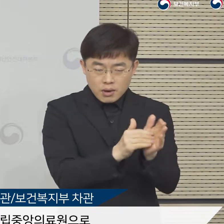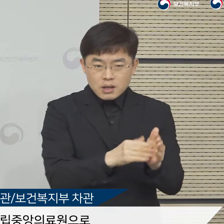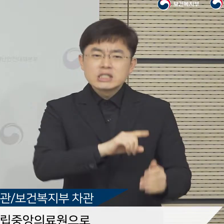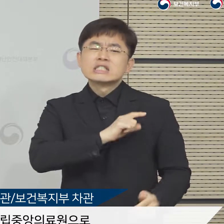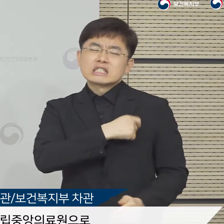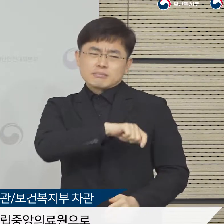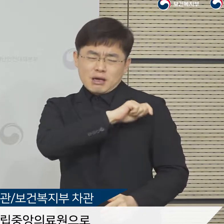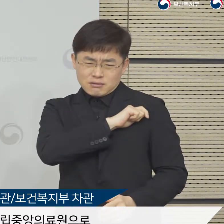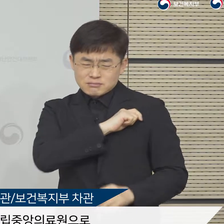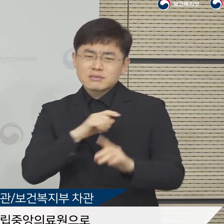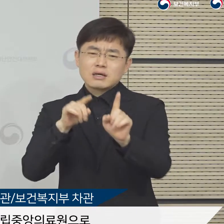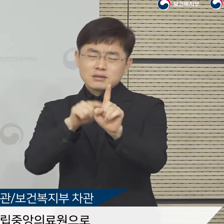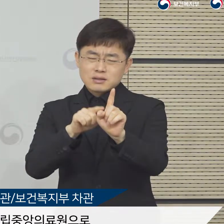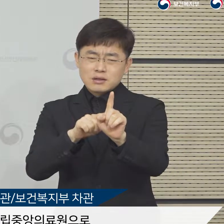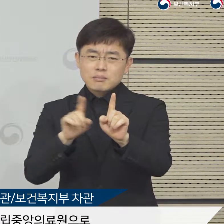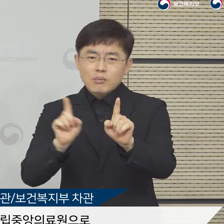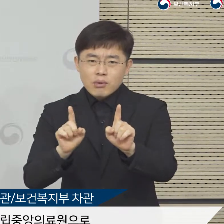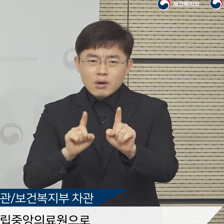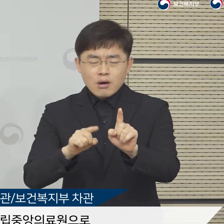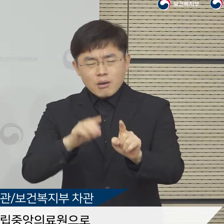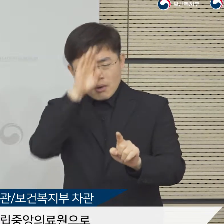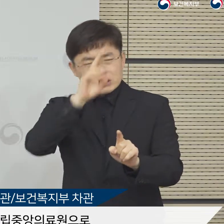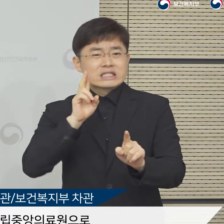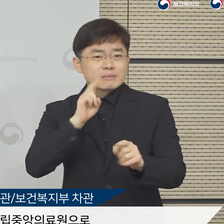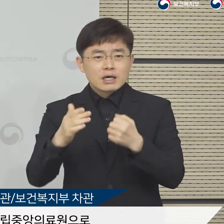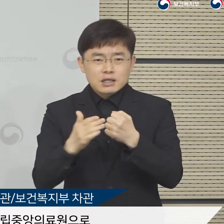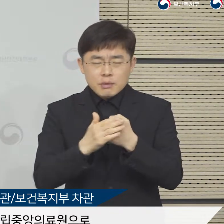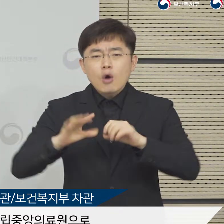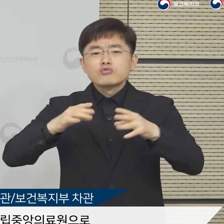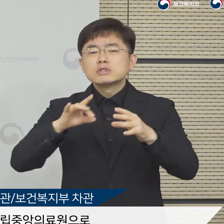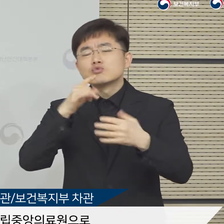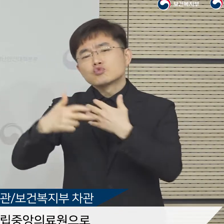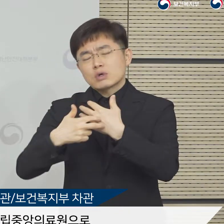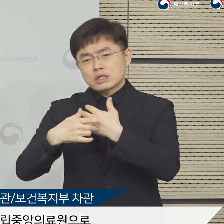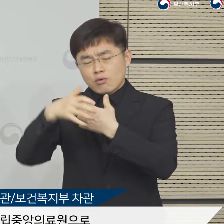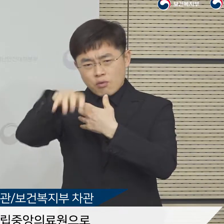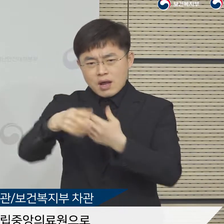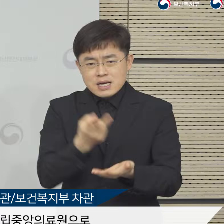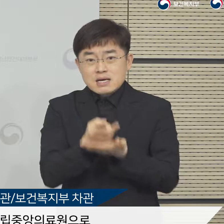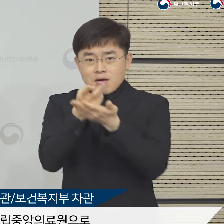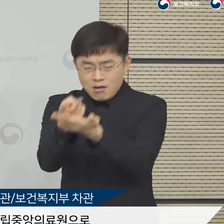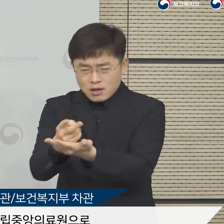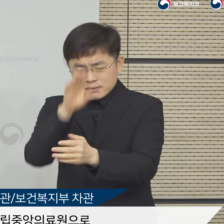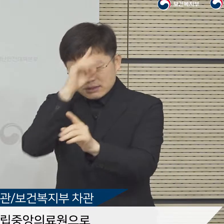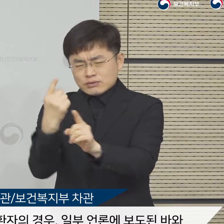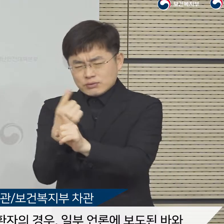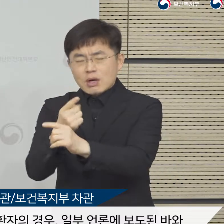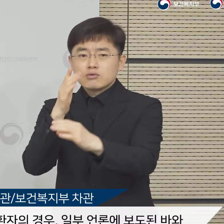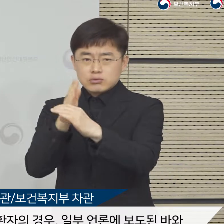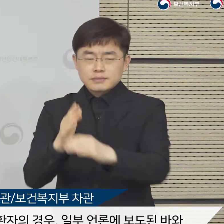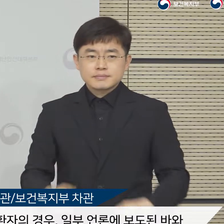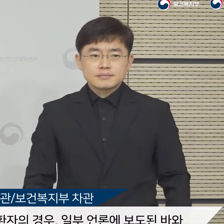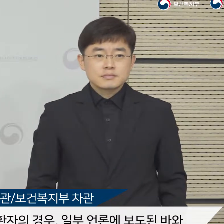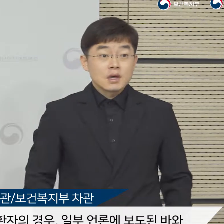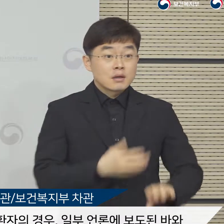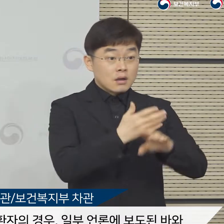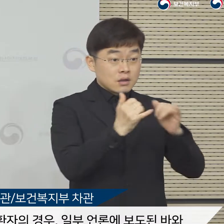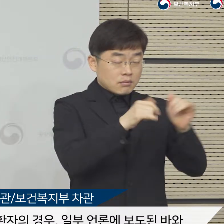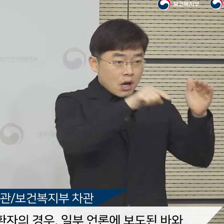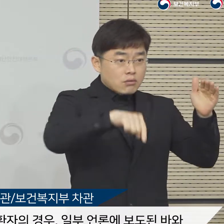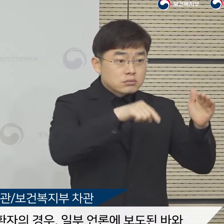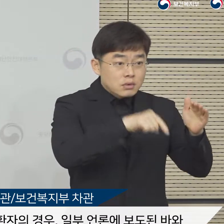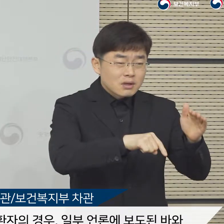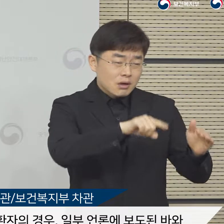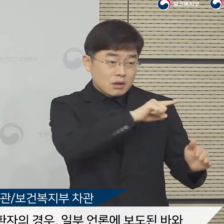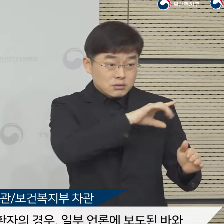추가 증상이 발생하여 국립중앙의료원으로 즉시 이송되어 치료받고 있습니다. 외국인 환자 가운데